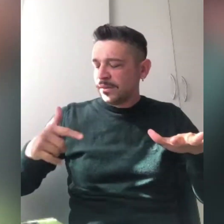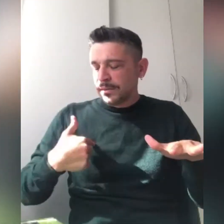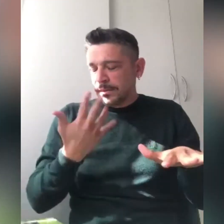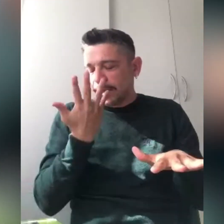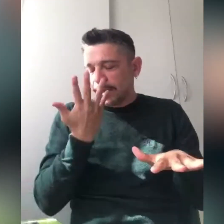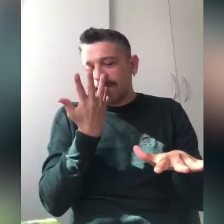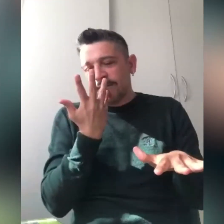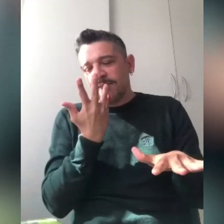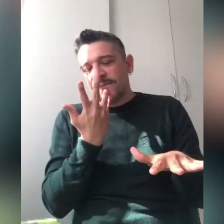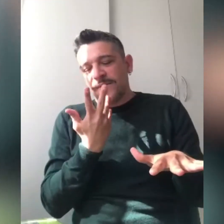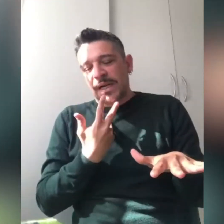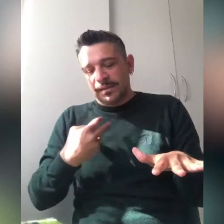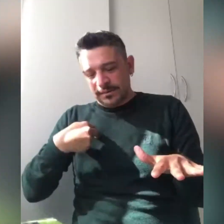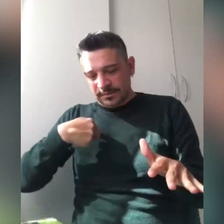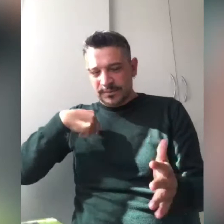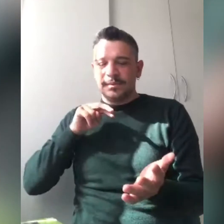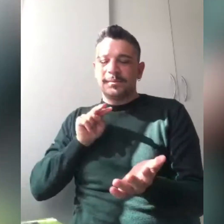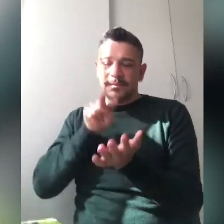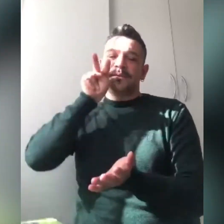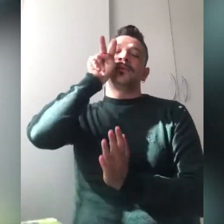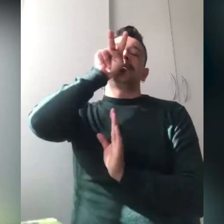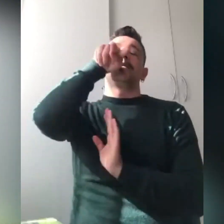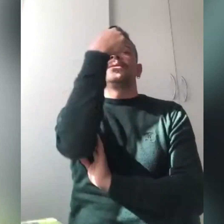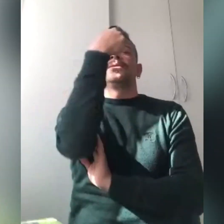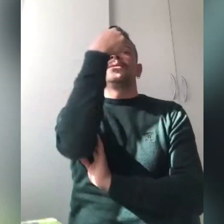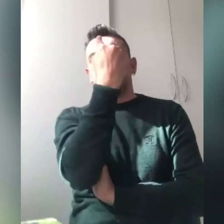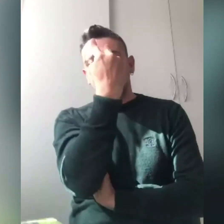la dannata voglia di fare un tuffo giù.